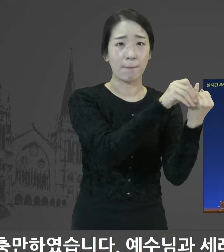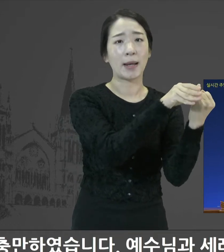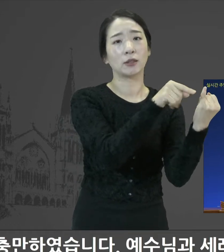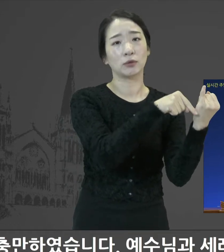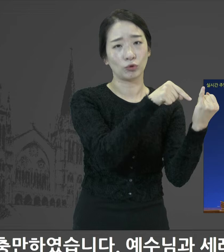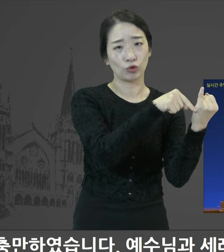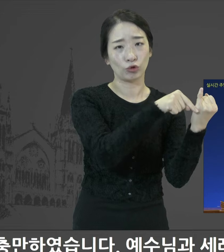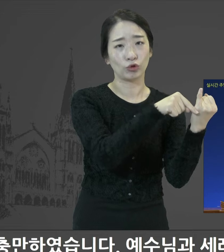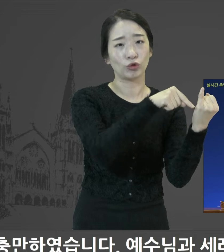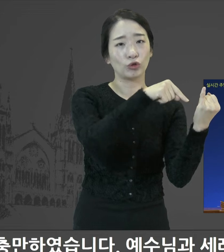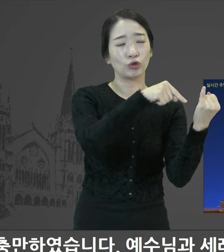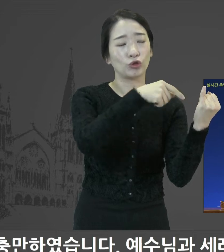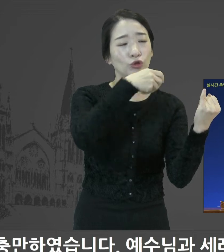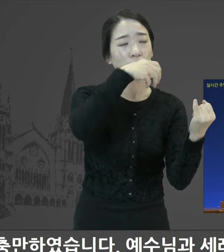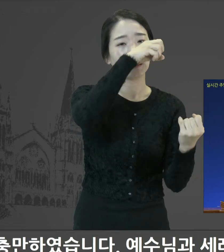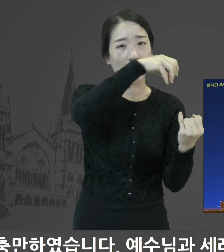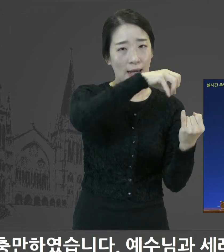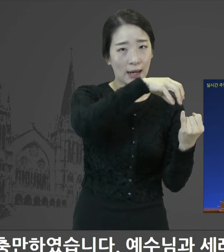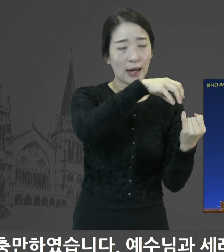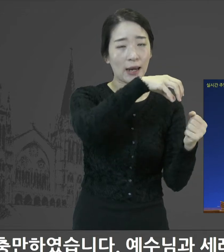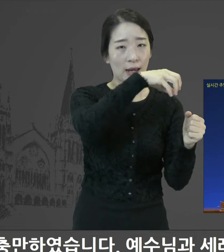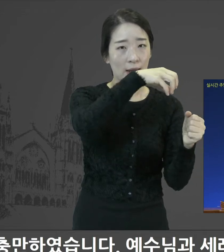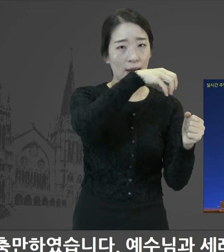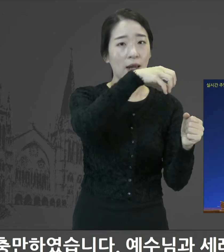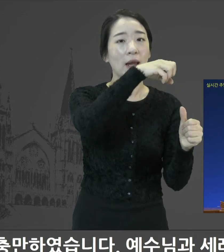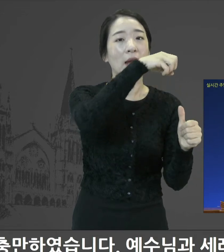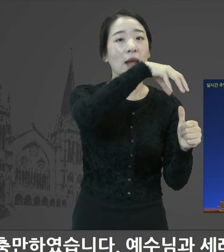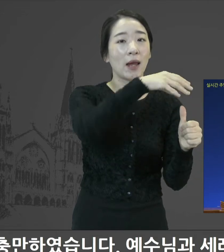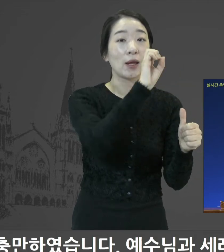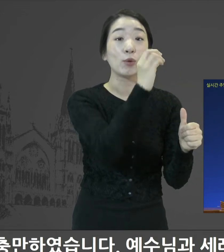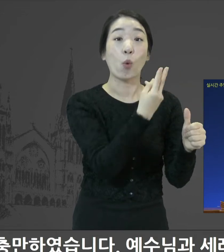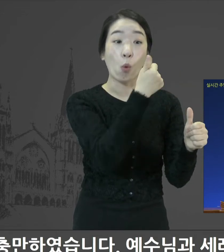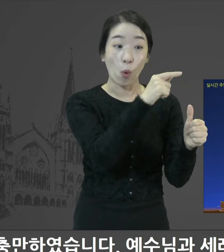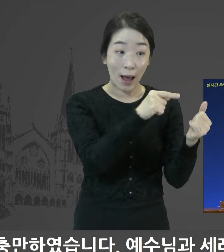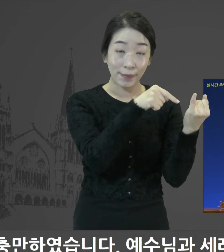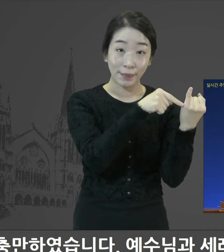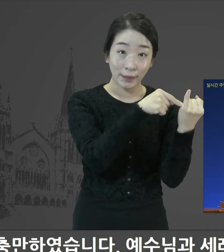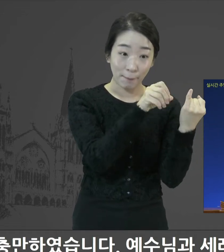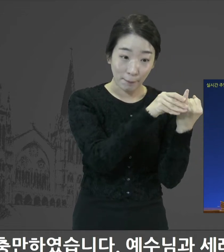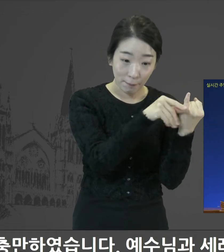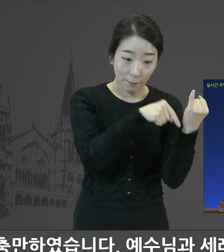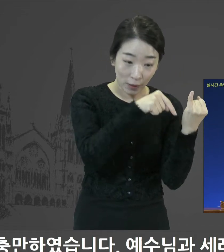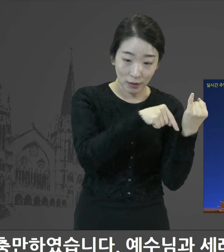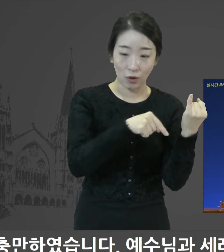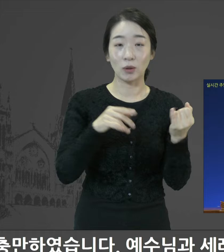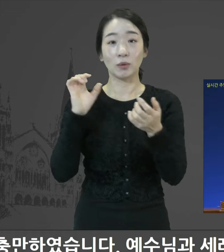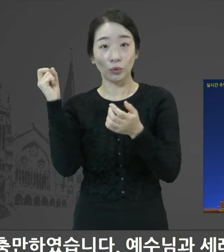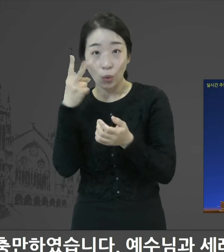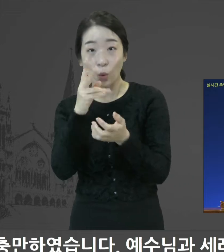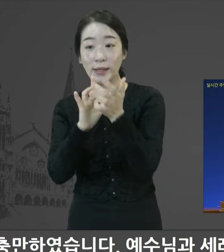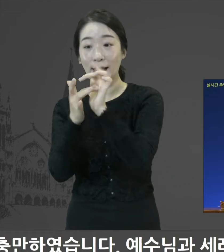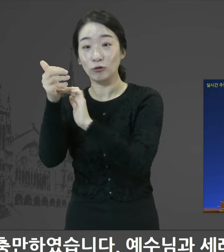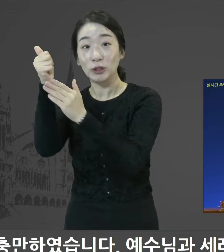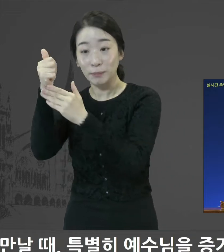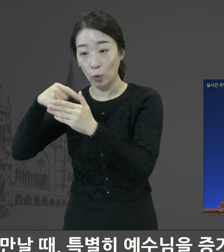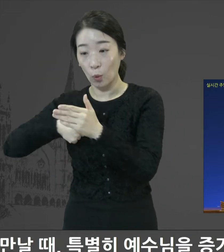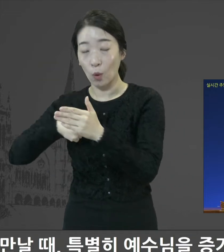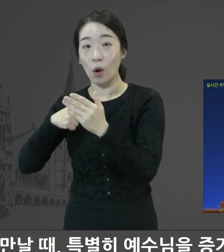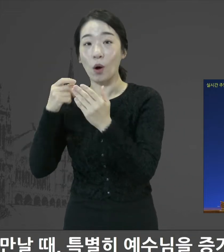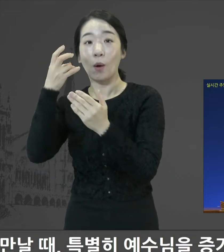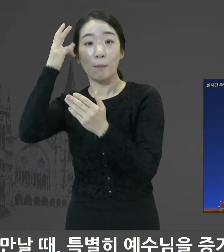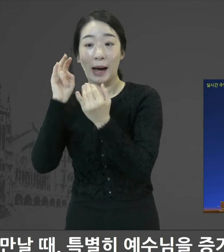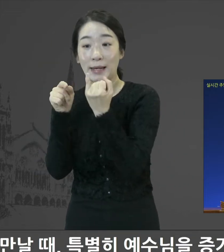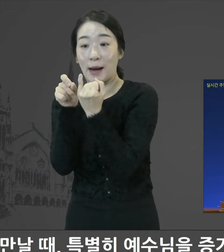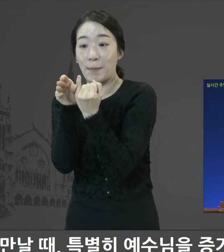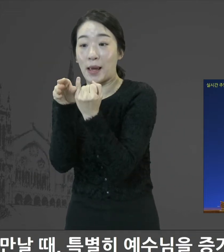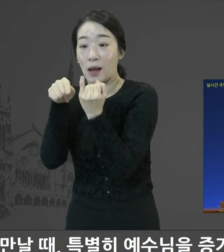세례 요한이 예수님을 증거하는 자인데 예수님을 이 복중에서 복중에서 예수님을 느끼는 순간 요동을